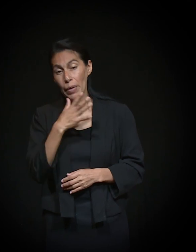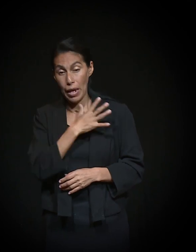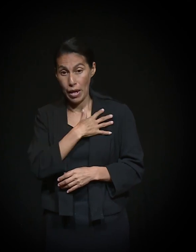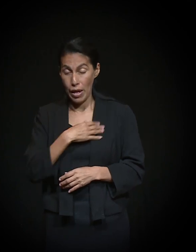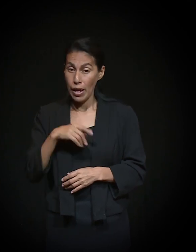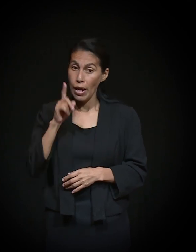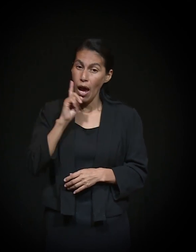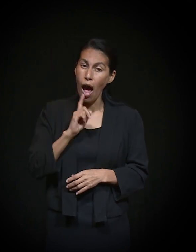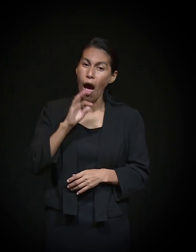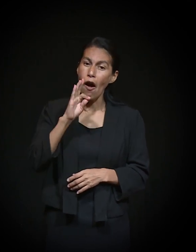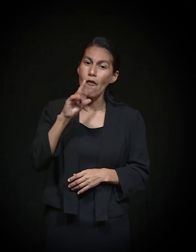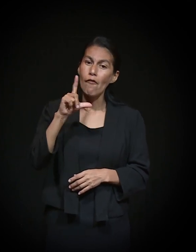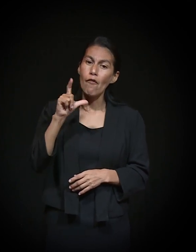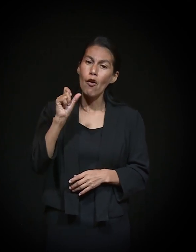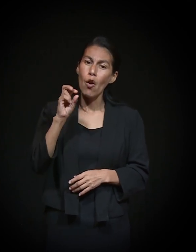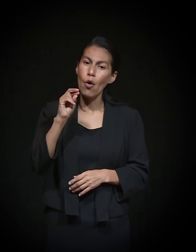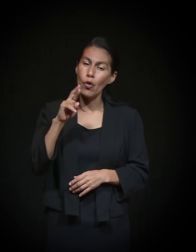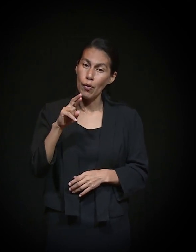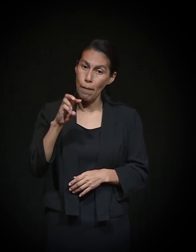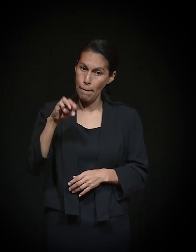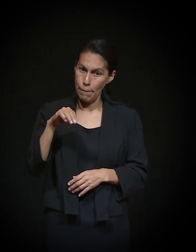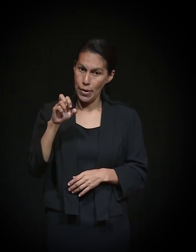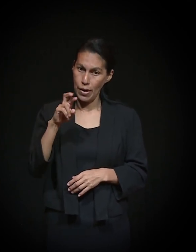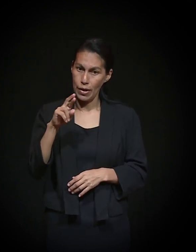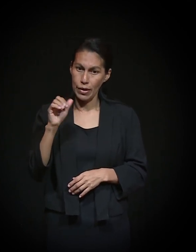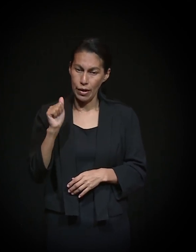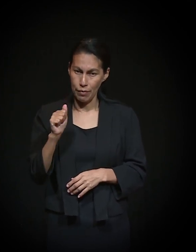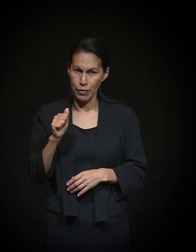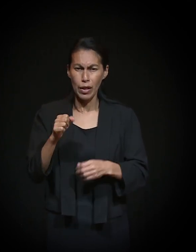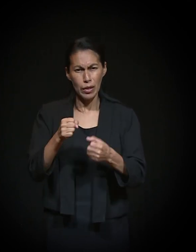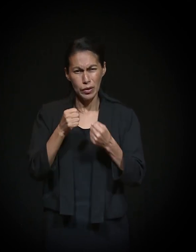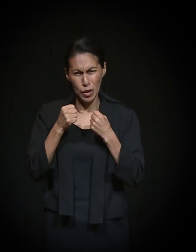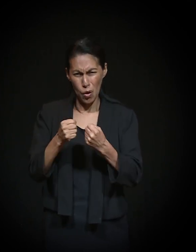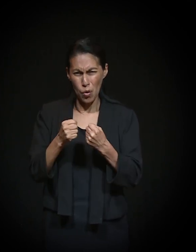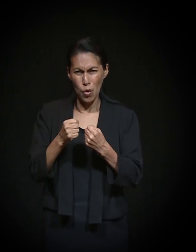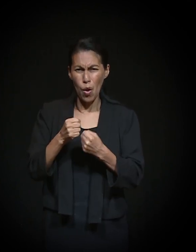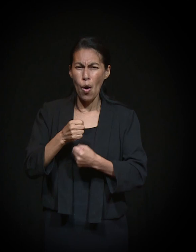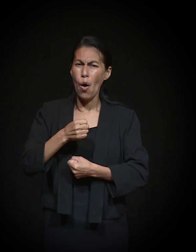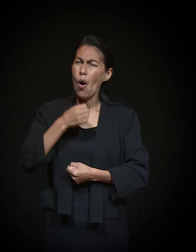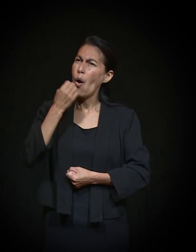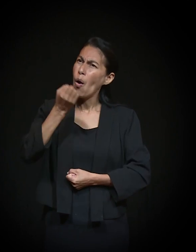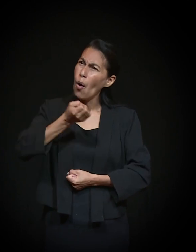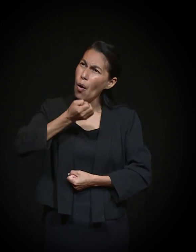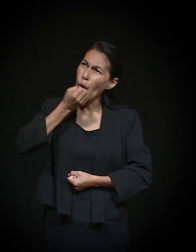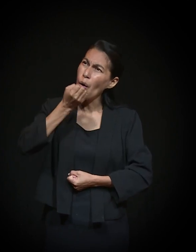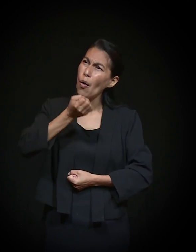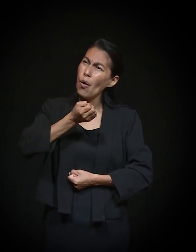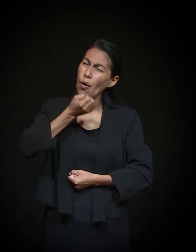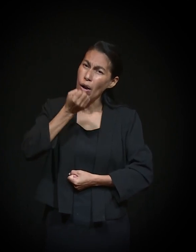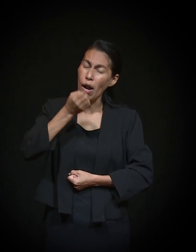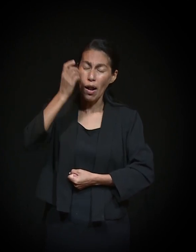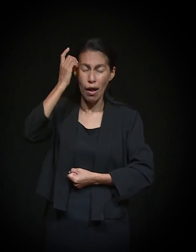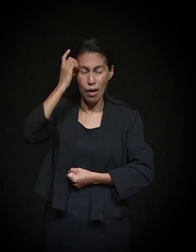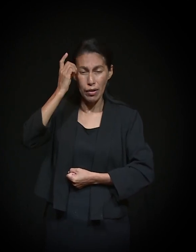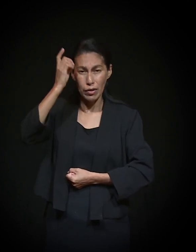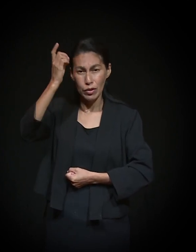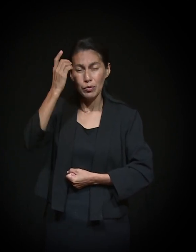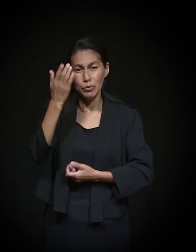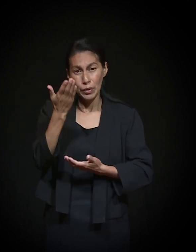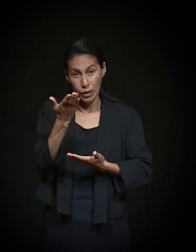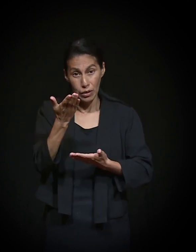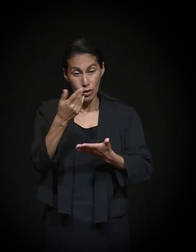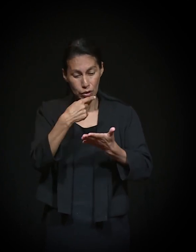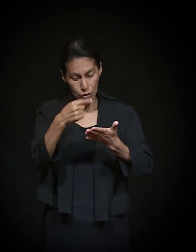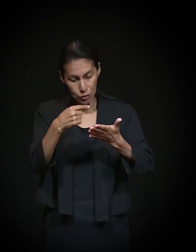ella. Sin lugar a dudas y con mucho fervor, estaremos rogando al trono de la gracia